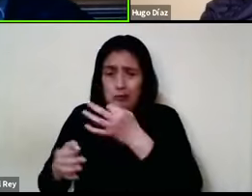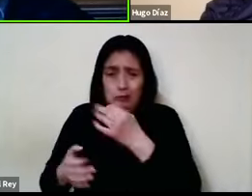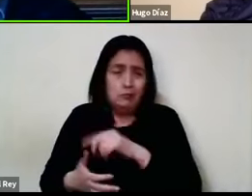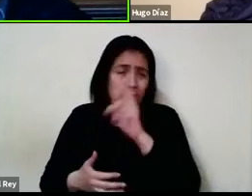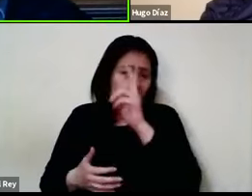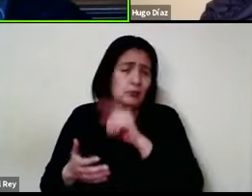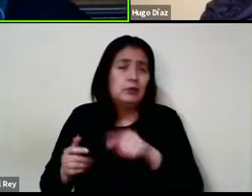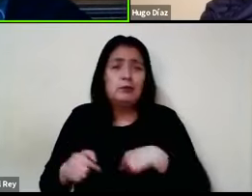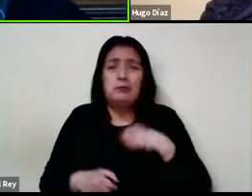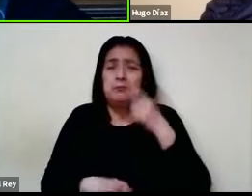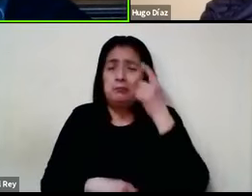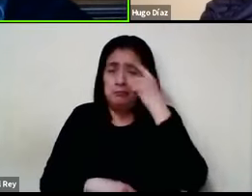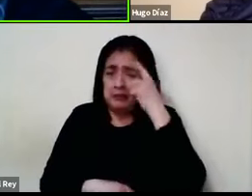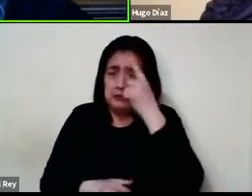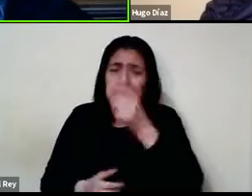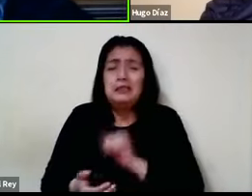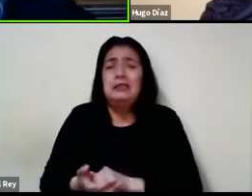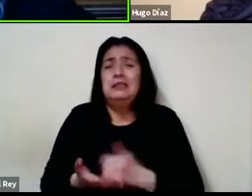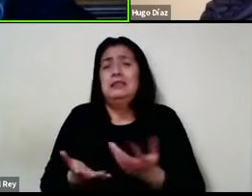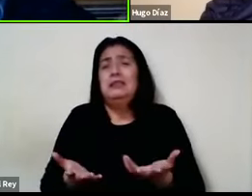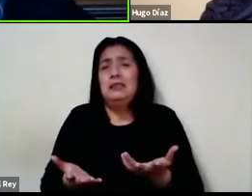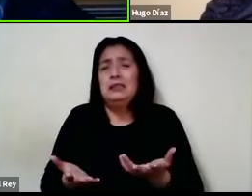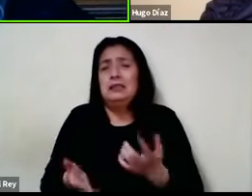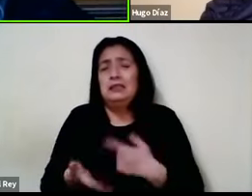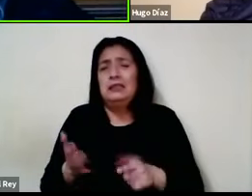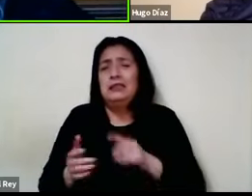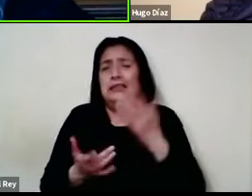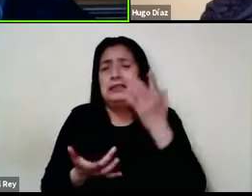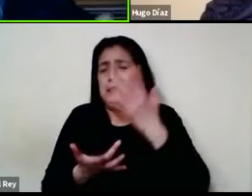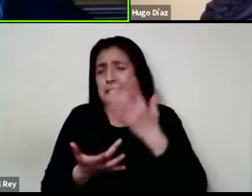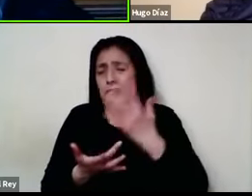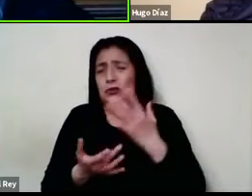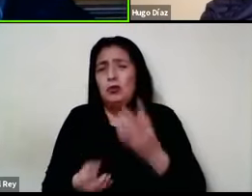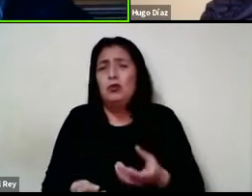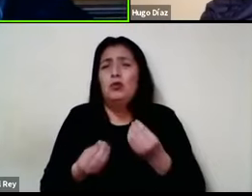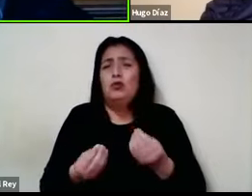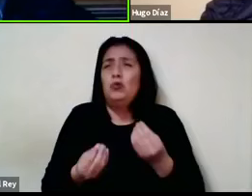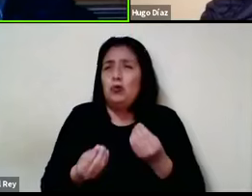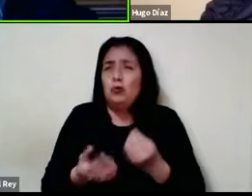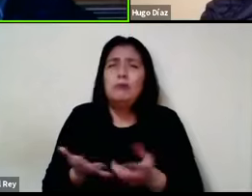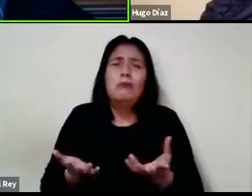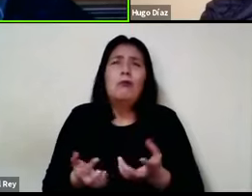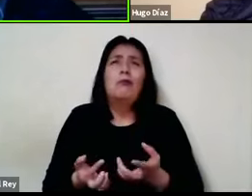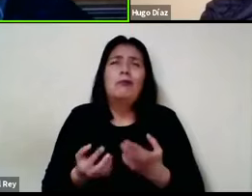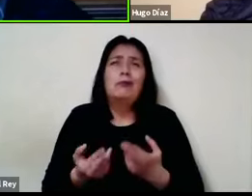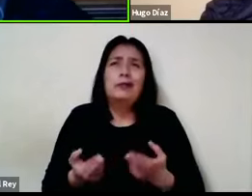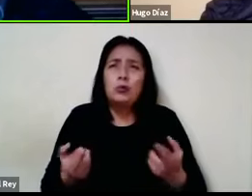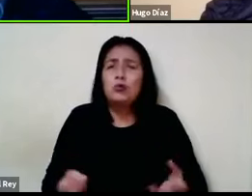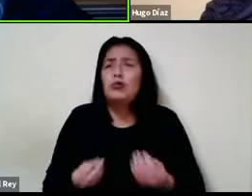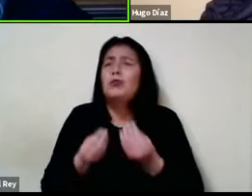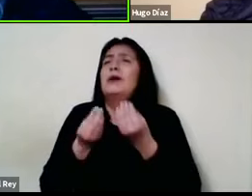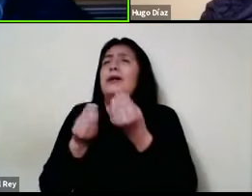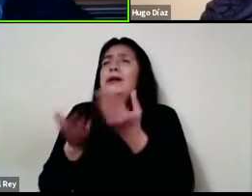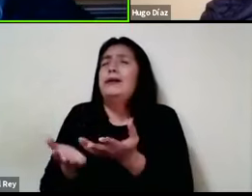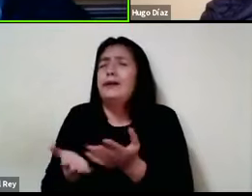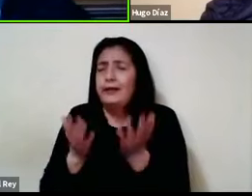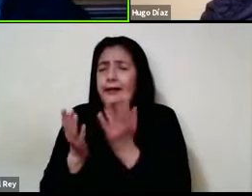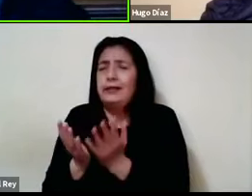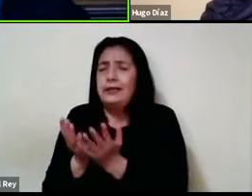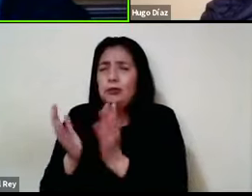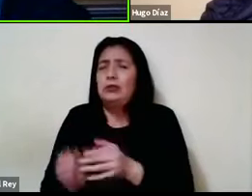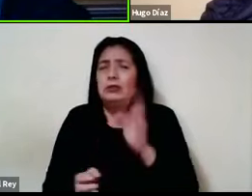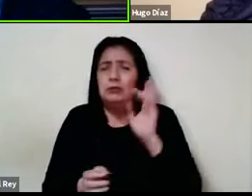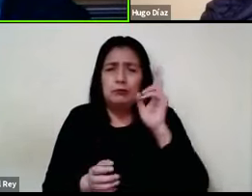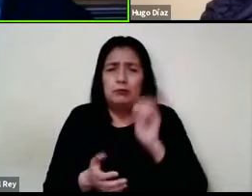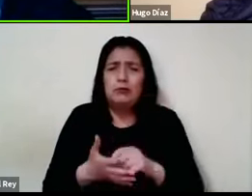también piensen mucho en las tecnologías como un recurso para el maestro y para el estudiante, y estamos en